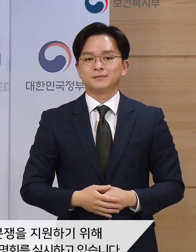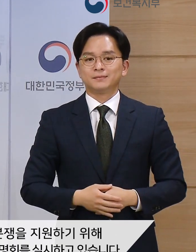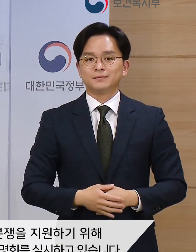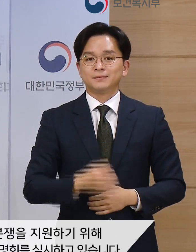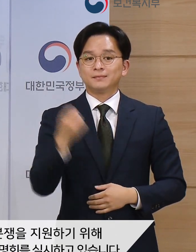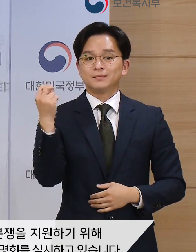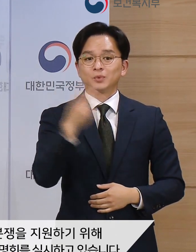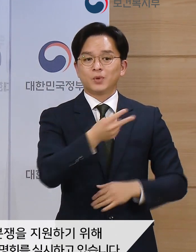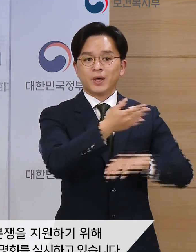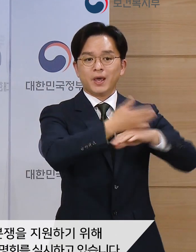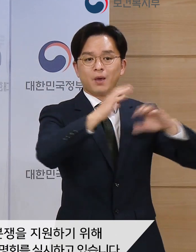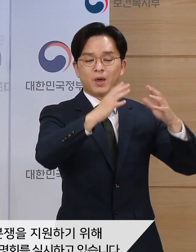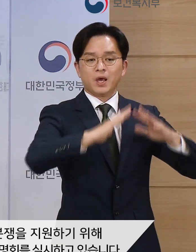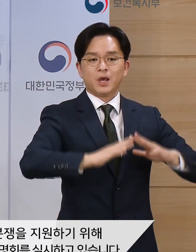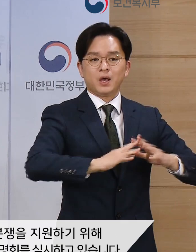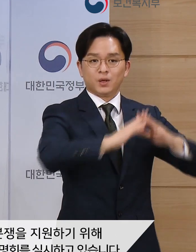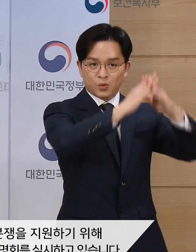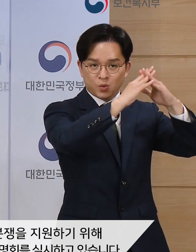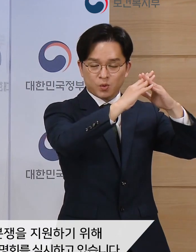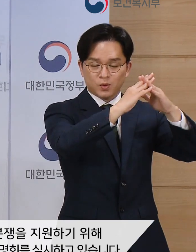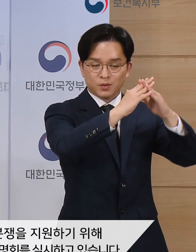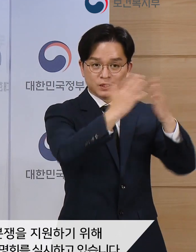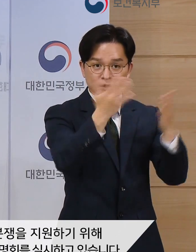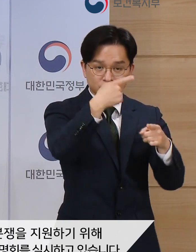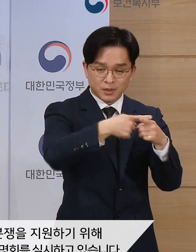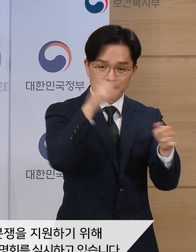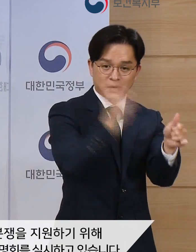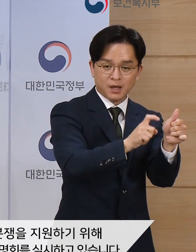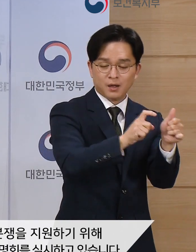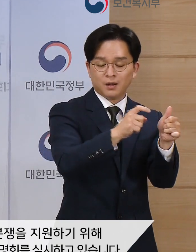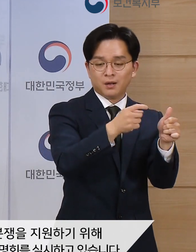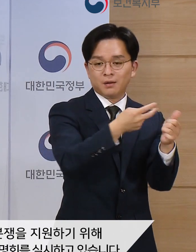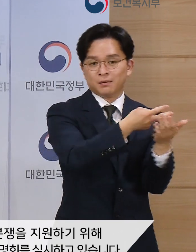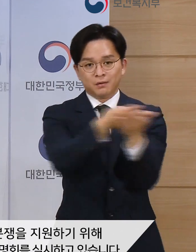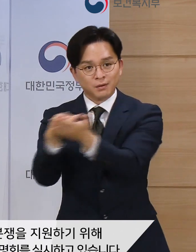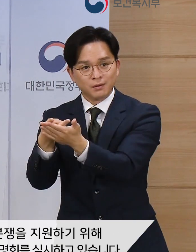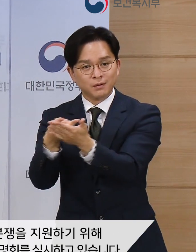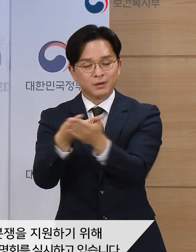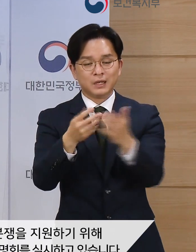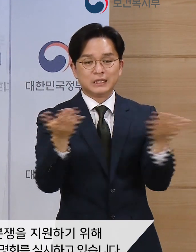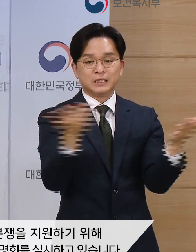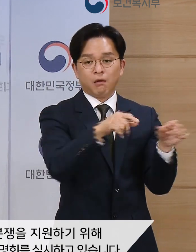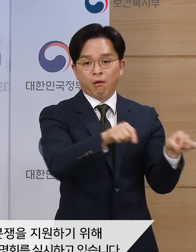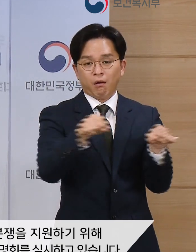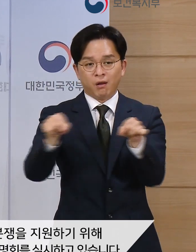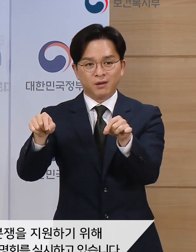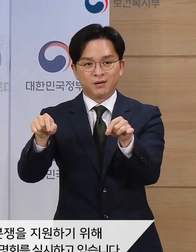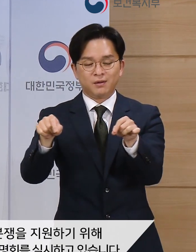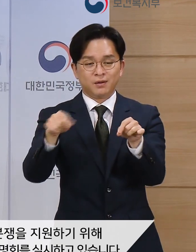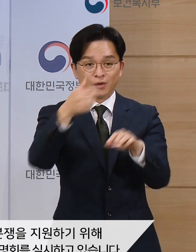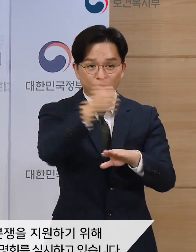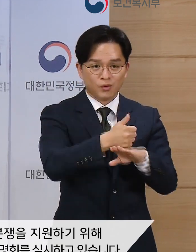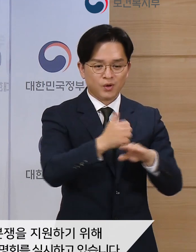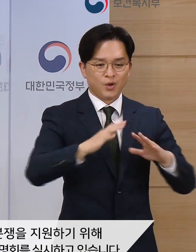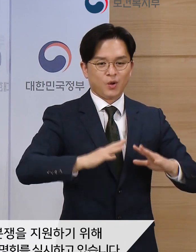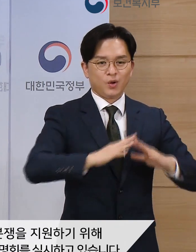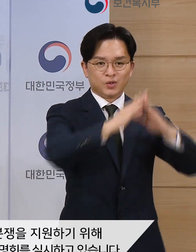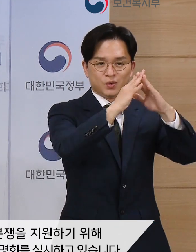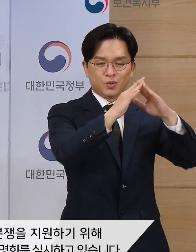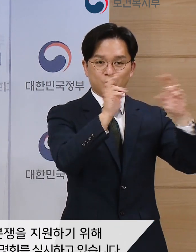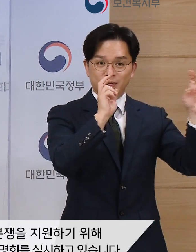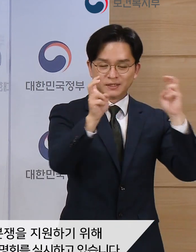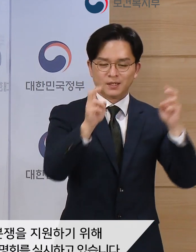등 발주처와의 분쟁을 지원하기 위해 지난 9월 1일부터 해외 진출 건설사에 대한